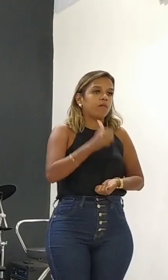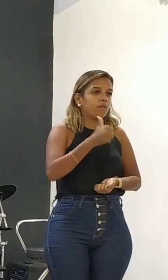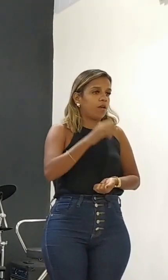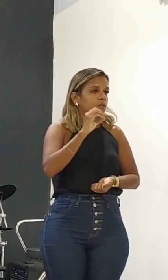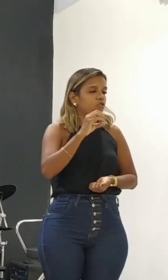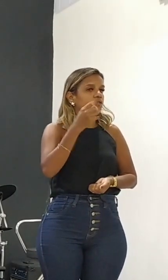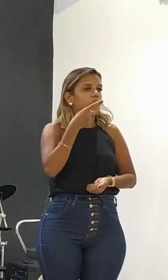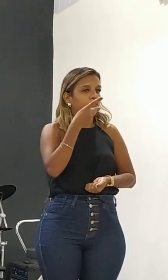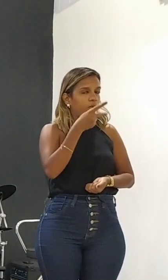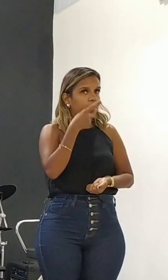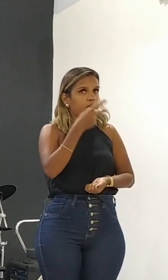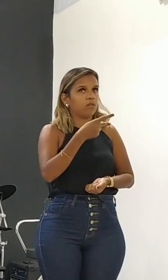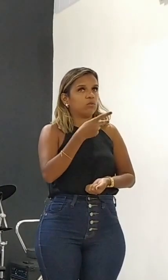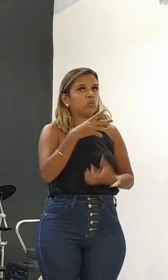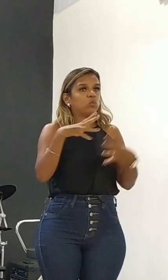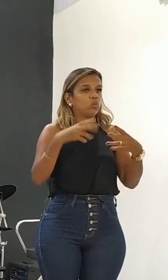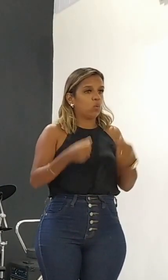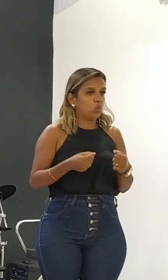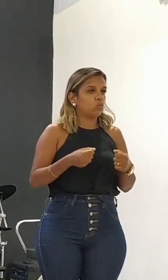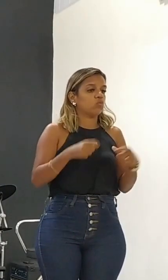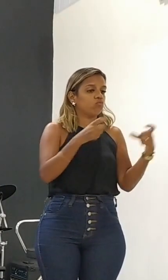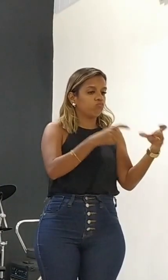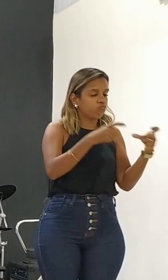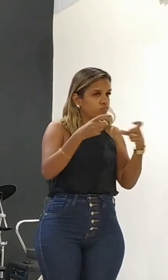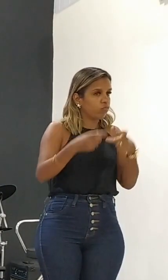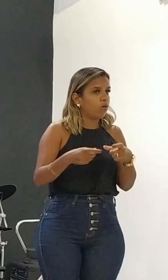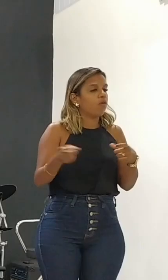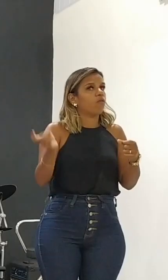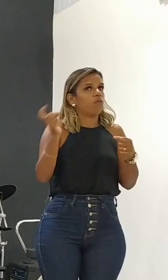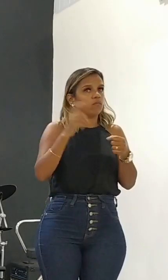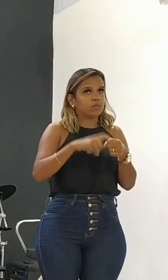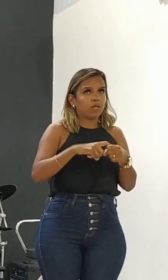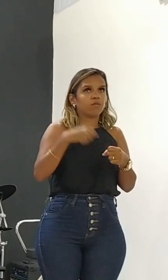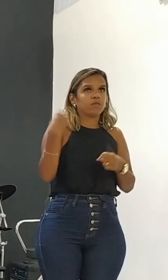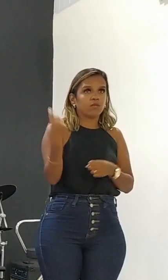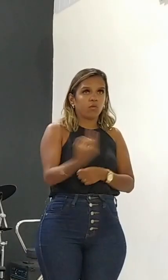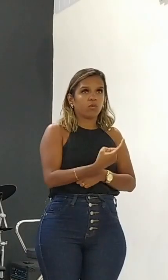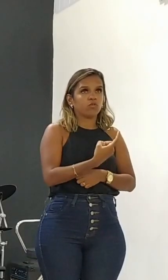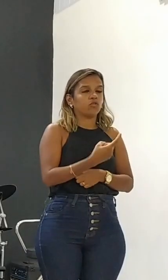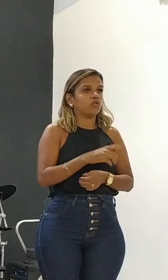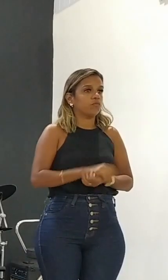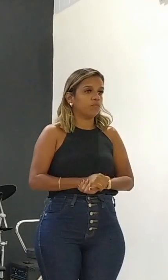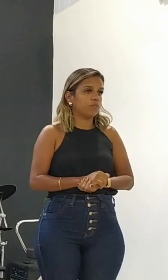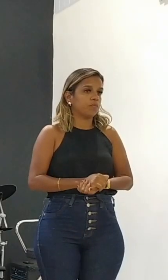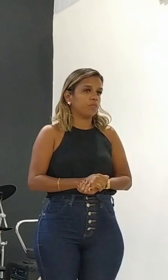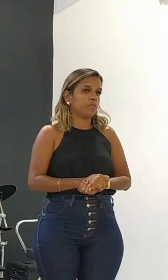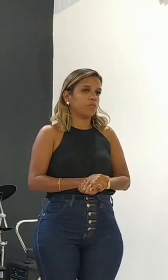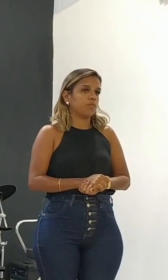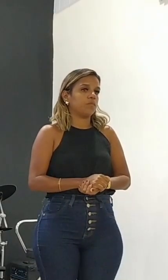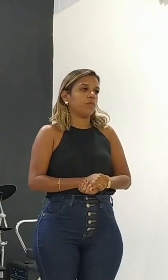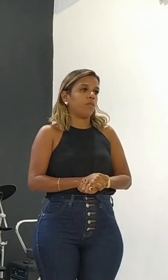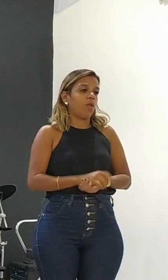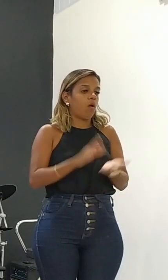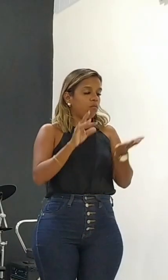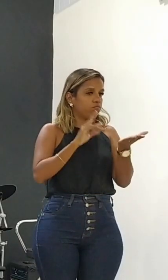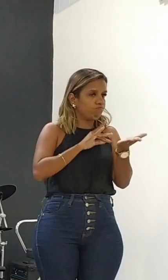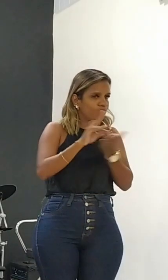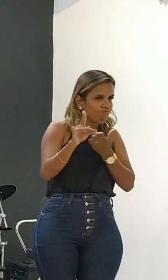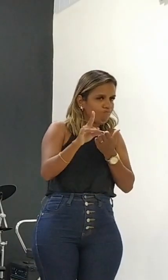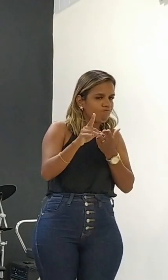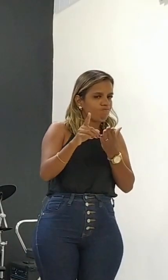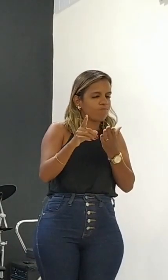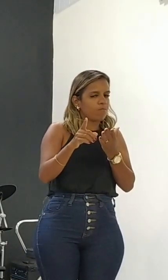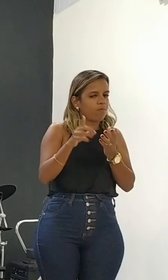lugares, e tornaram a nós. Veja que, apesar deles estarem armando todas aquelas